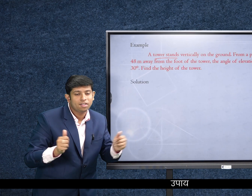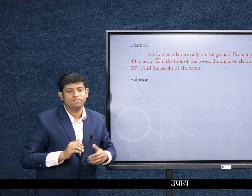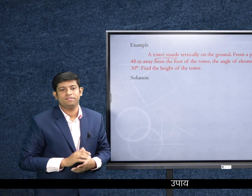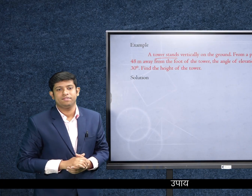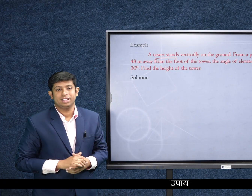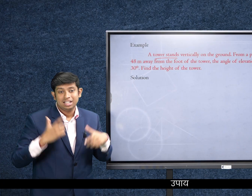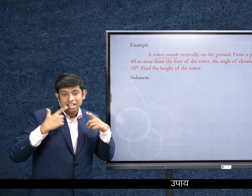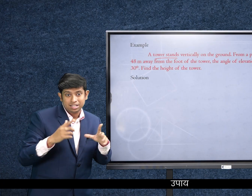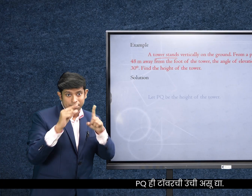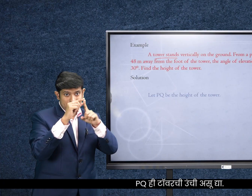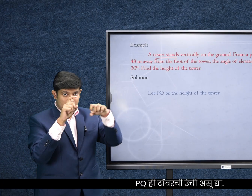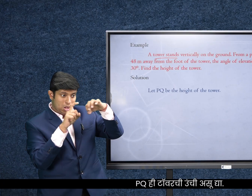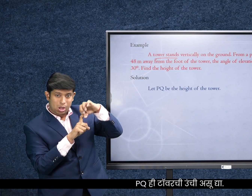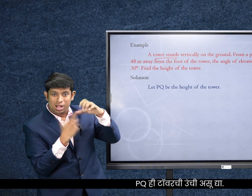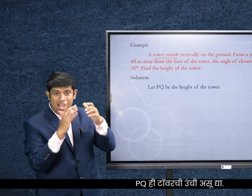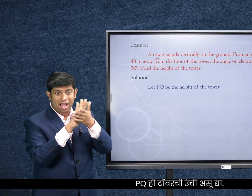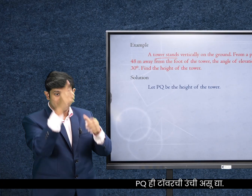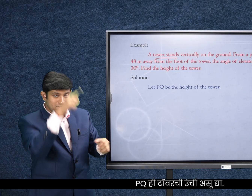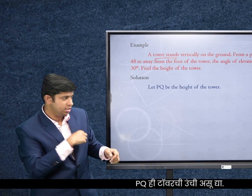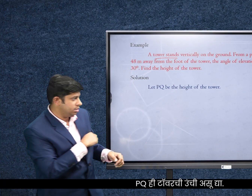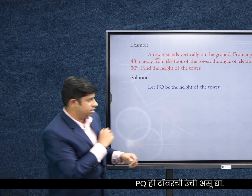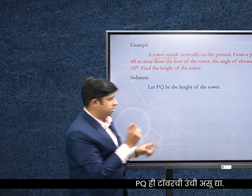उपाय. PQ ही टॉवरची उंची असू द्या.